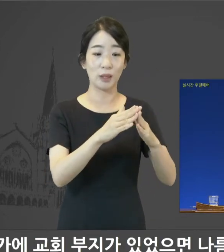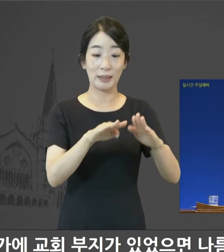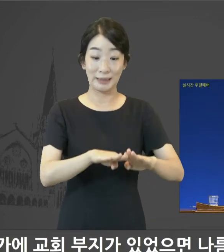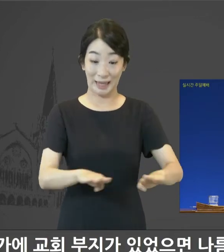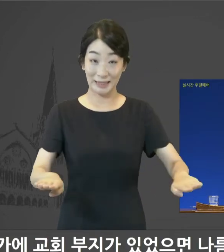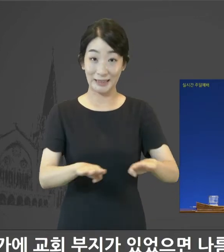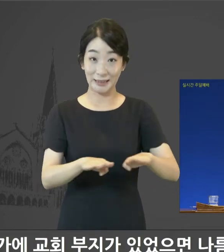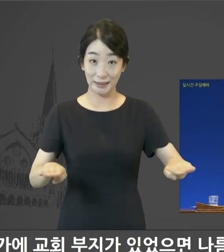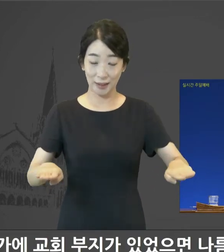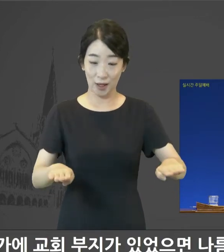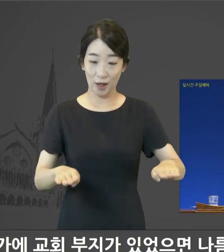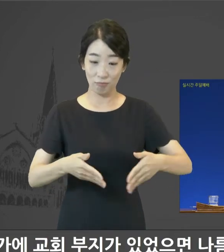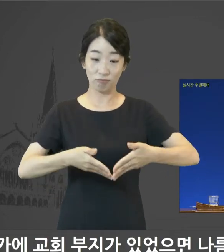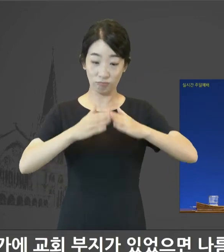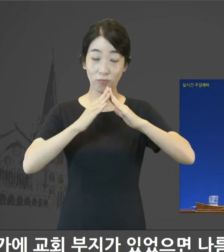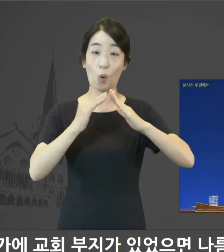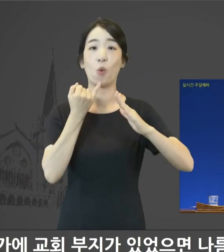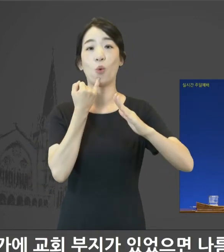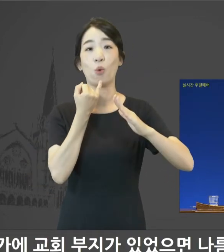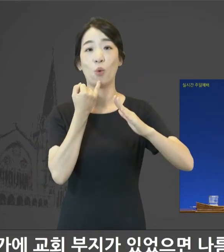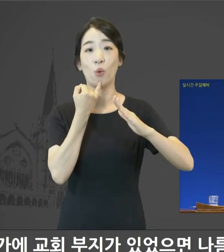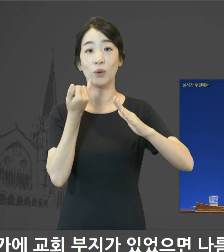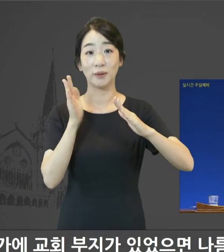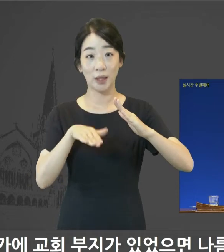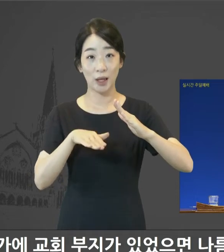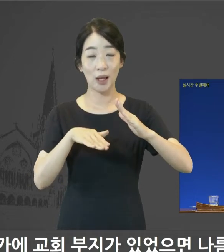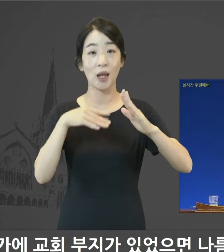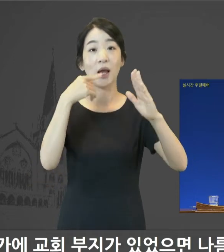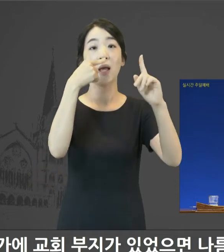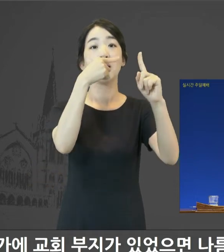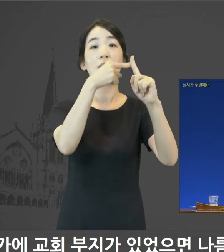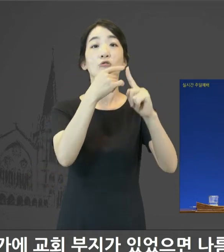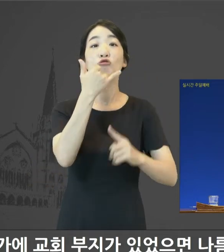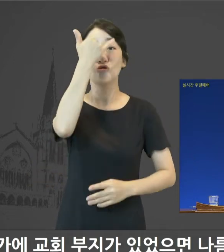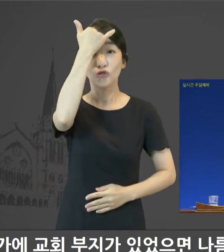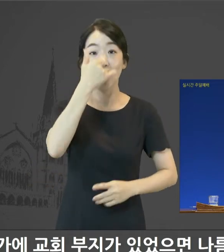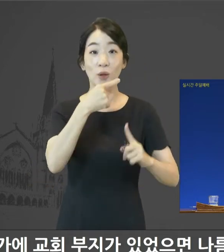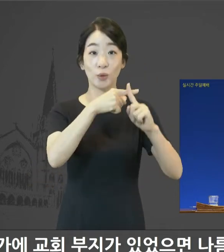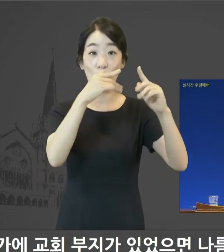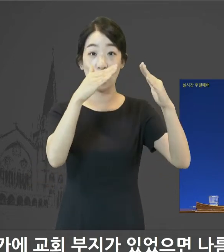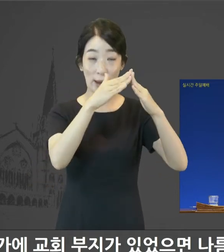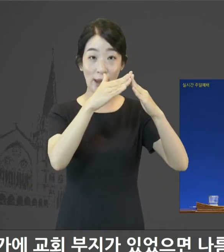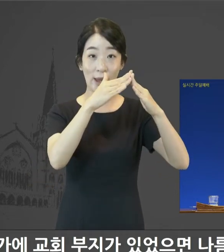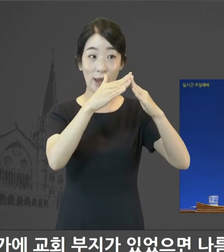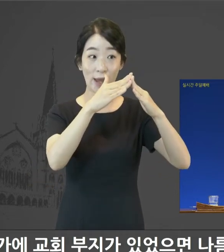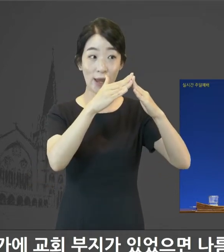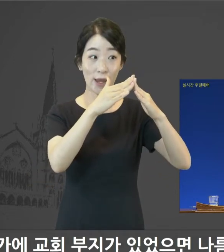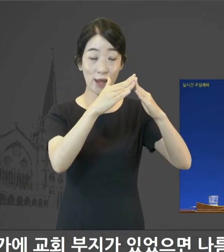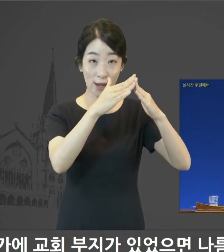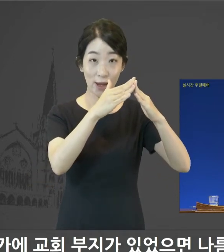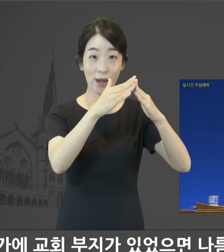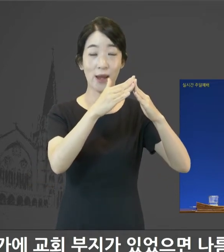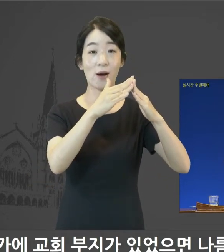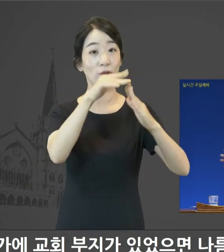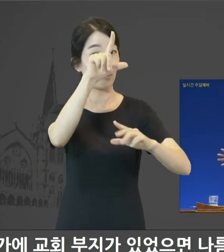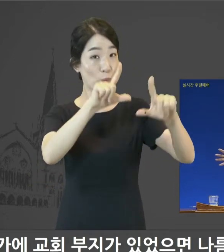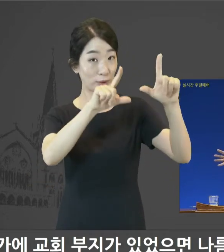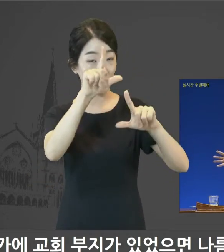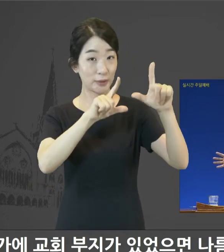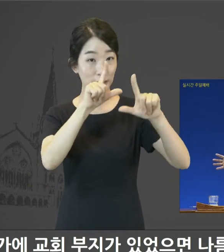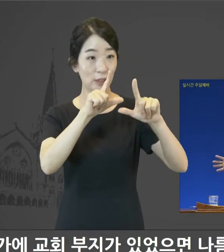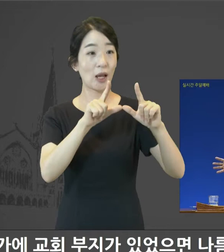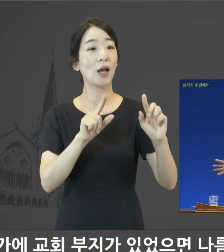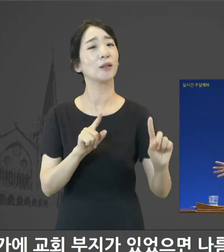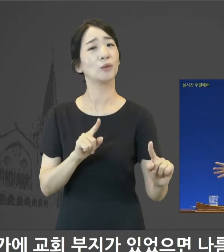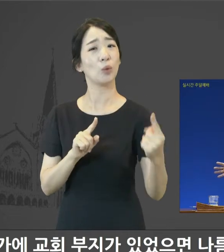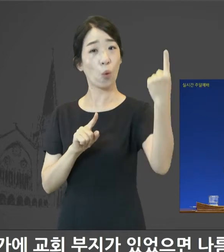수도 있었겠지만 충영교회 컨셉, 충영교회가 지어진 컨셉 자체가 좀 높은 곳에